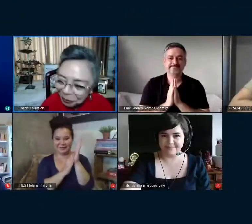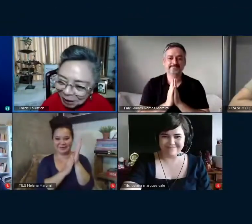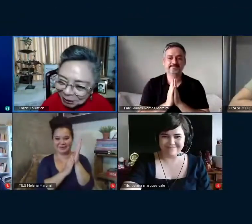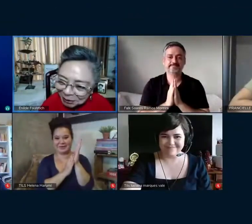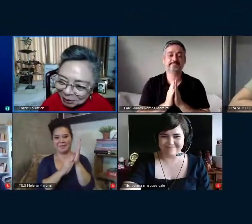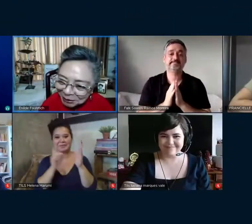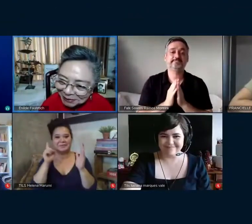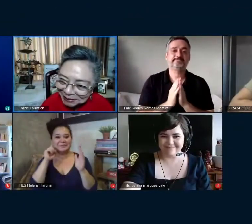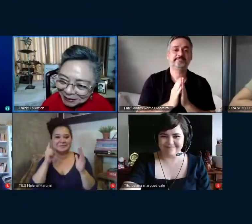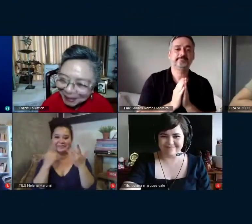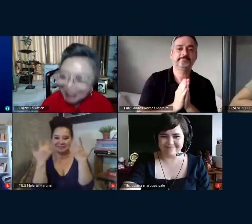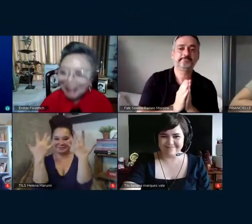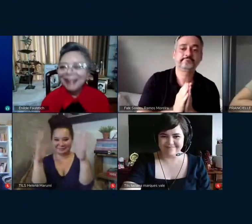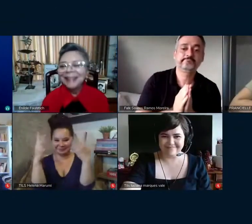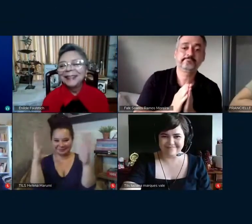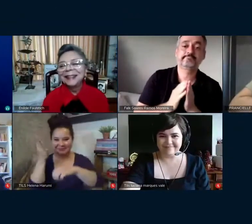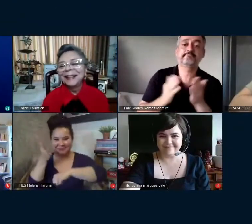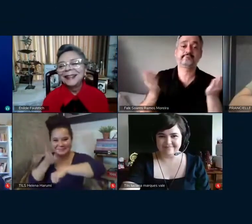Aprovado.